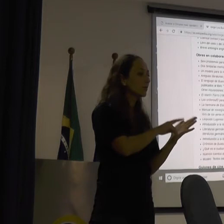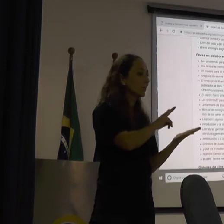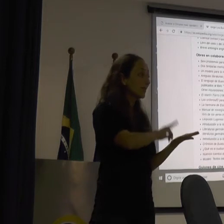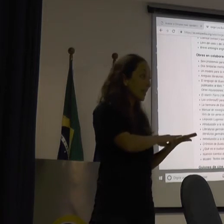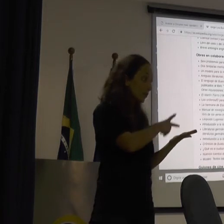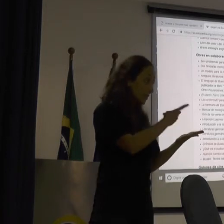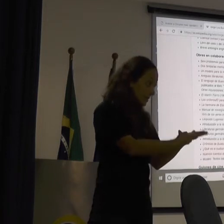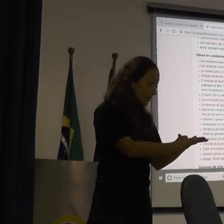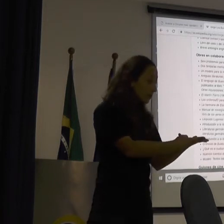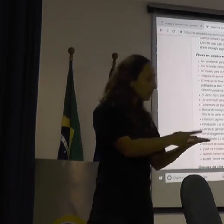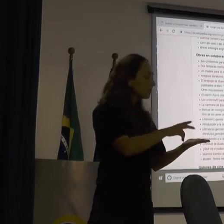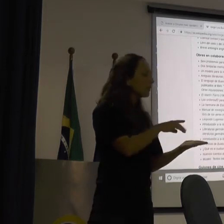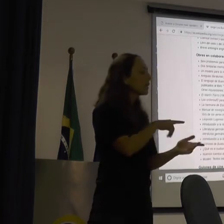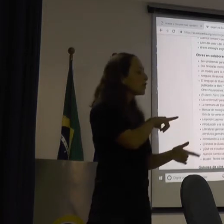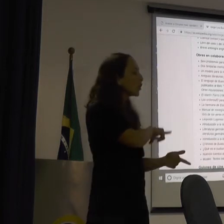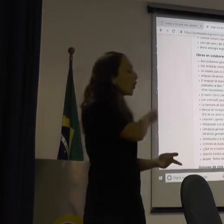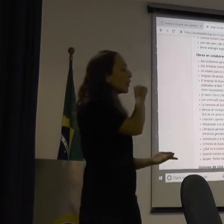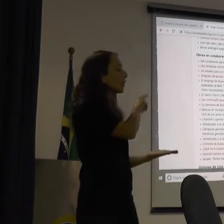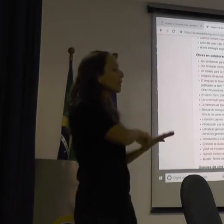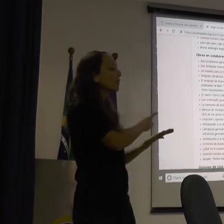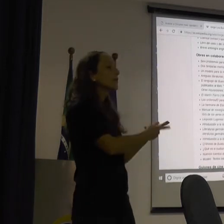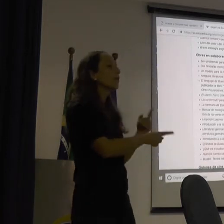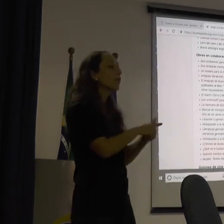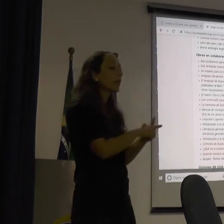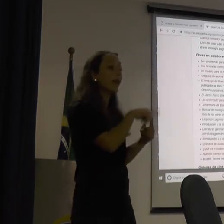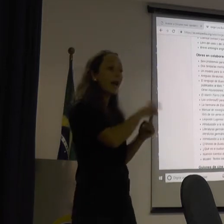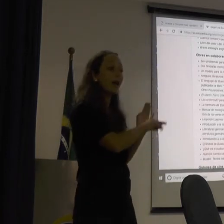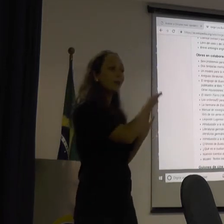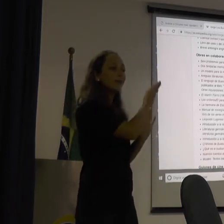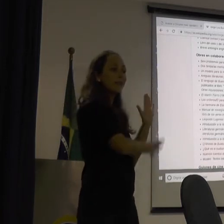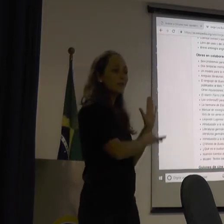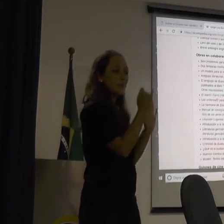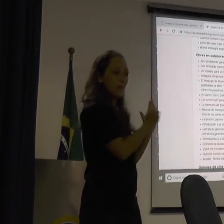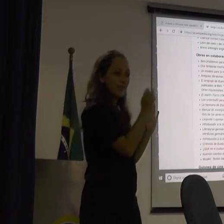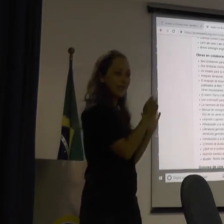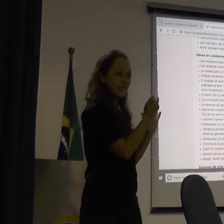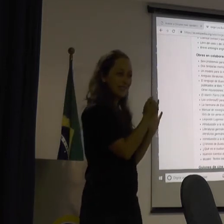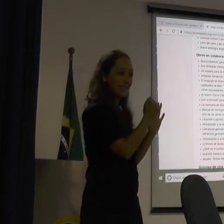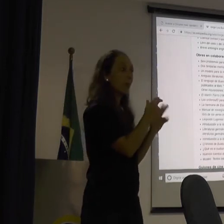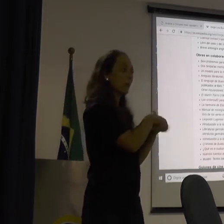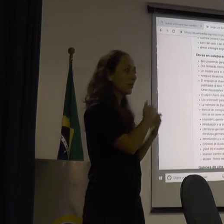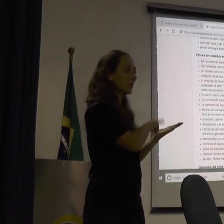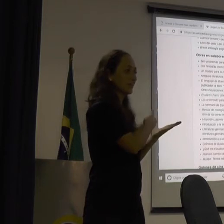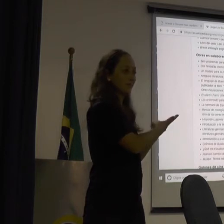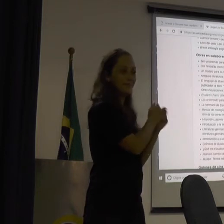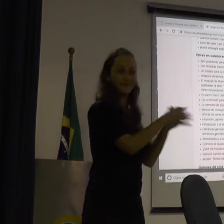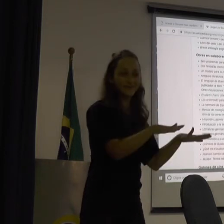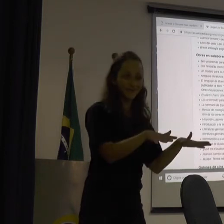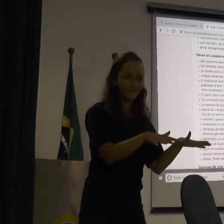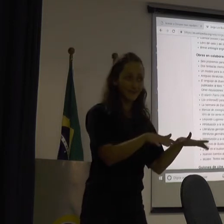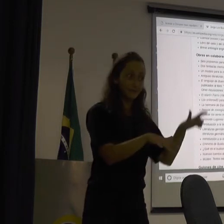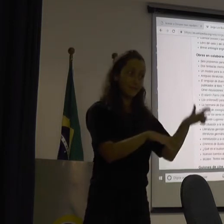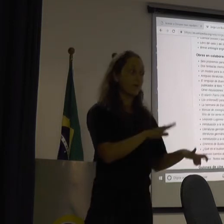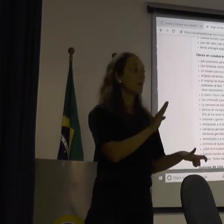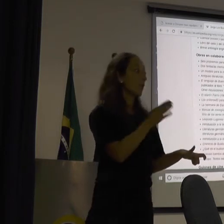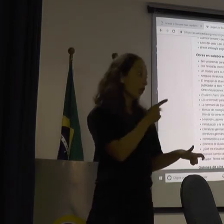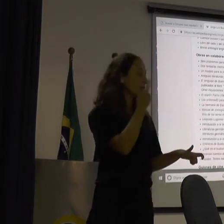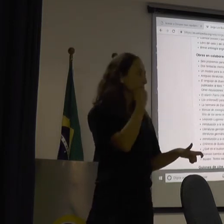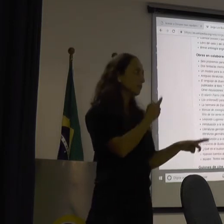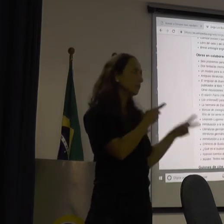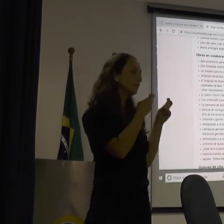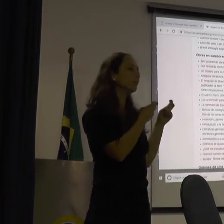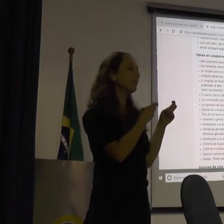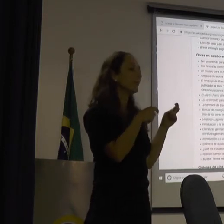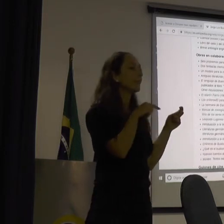secundário. Então, de fato, é um trabalho crítico. E também, se eu vejo, por exemplo, né, como ele leu as 20 e tantas edições